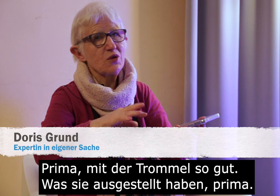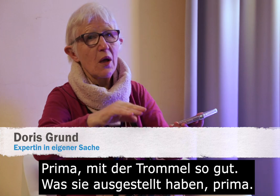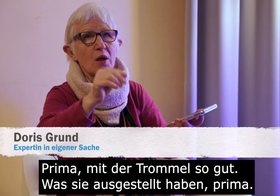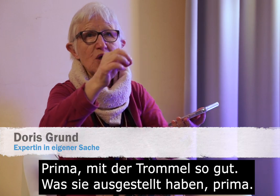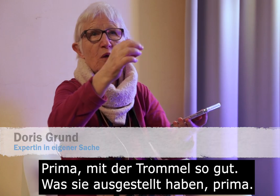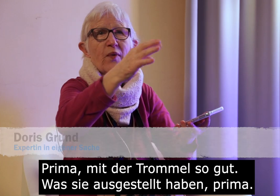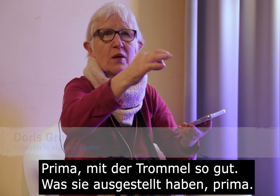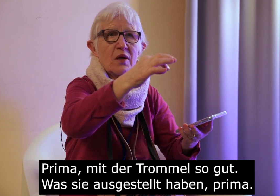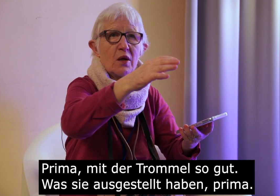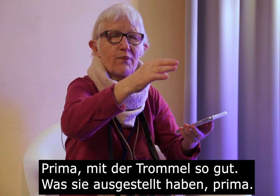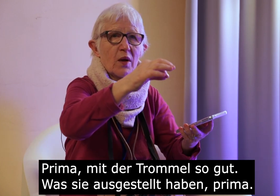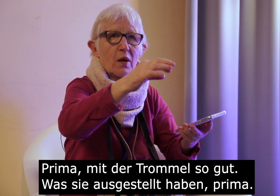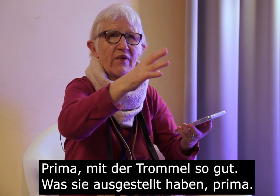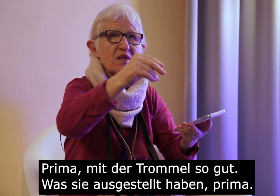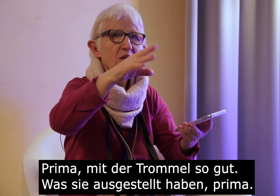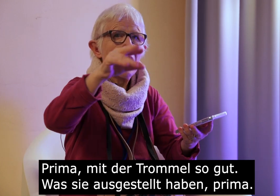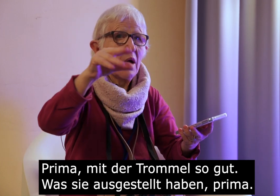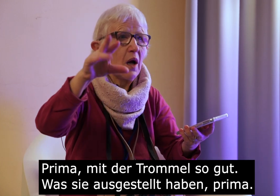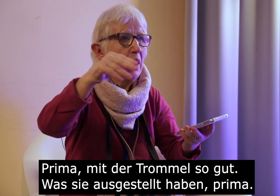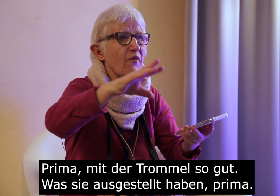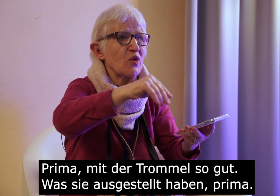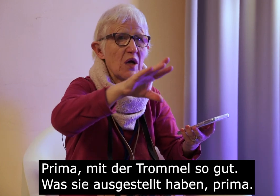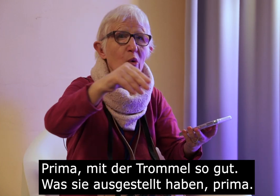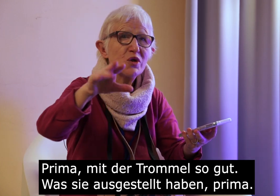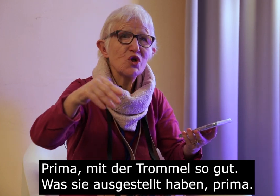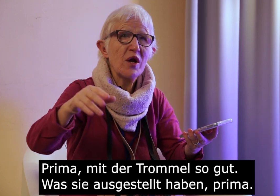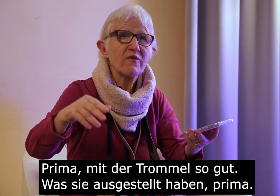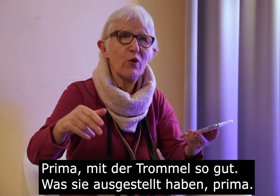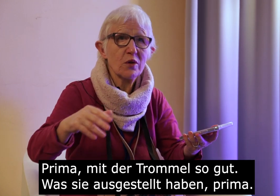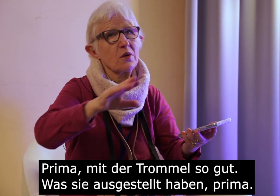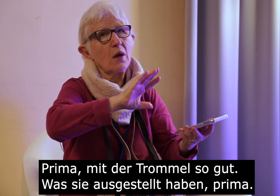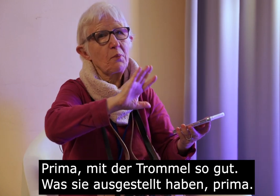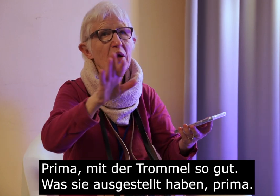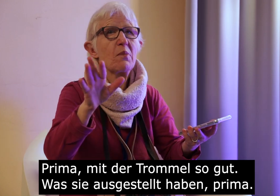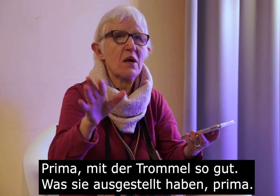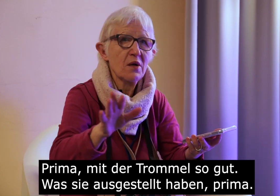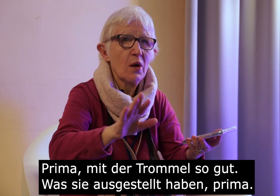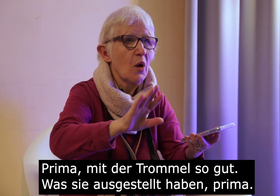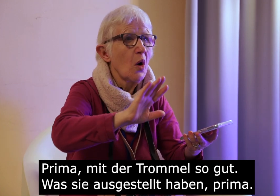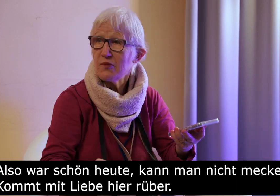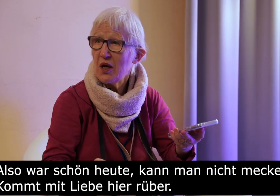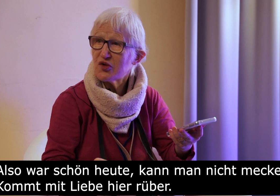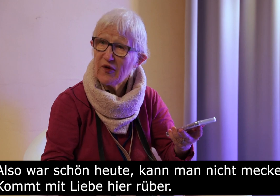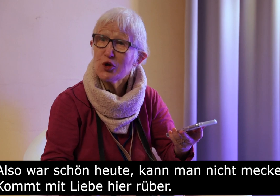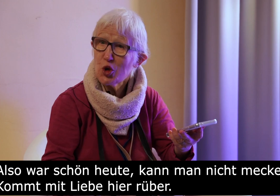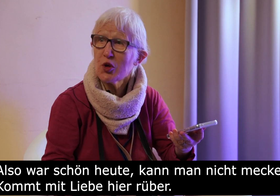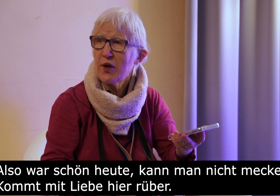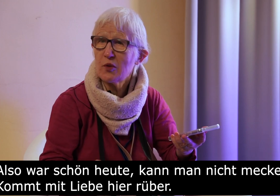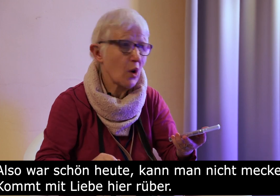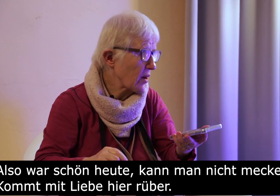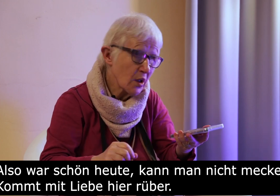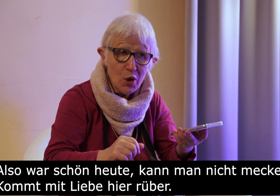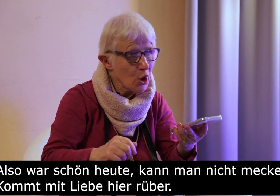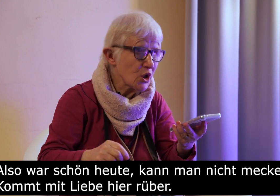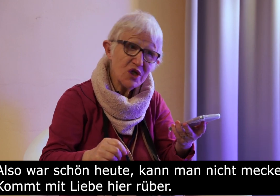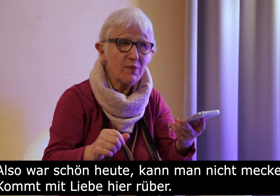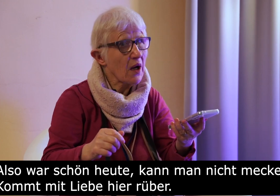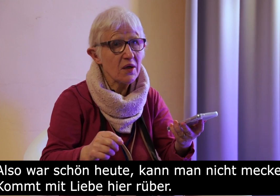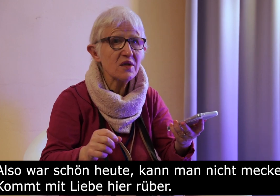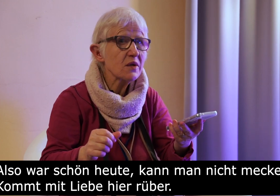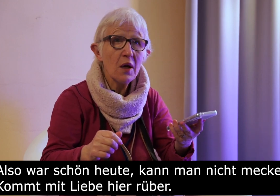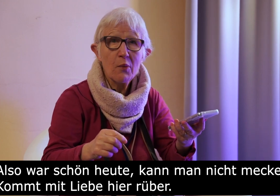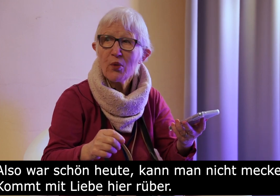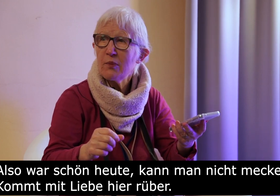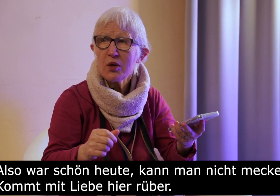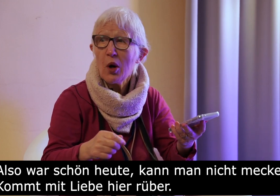gut, die Batze da, wo sie ausgestellt wurden, prima. Also war schön heute, kann man nicht